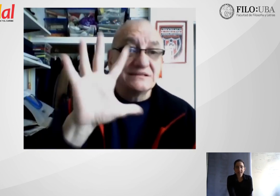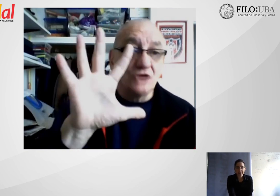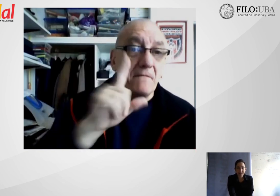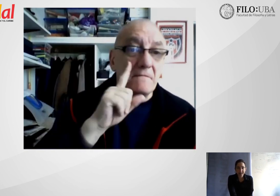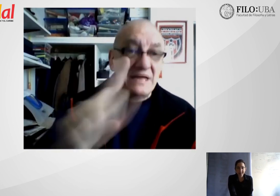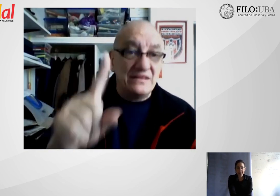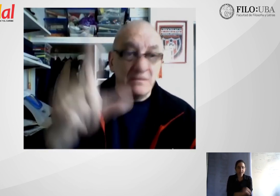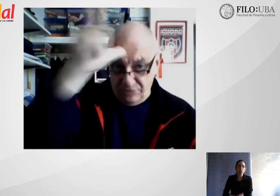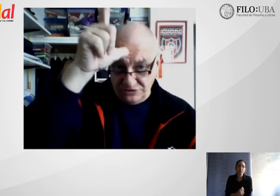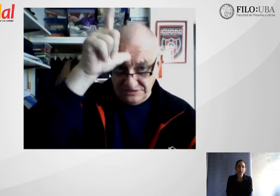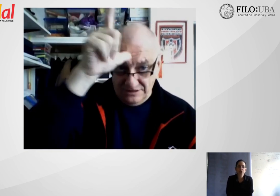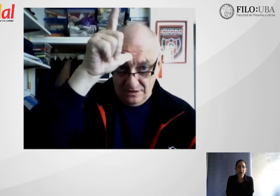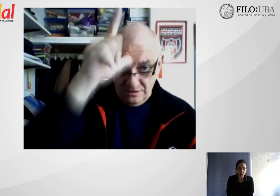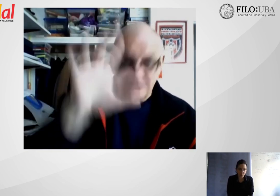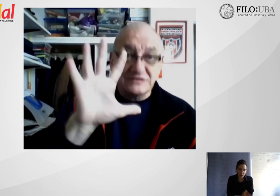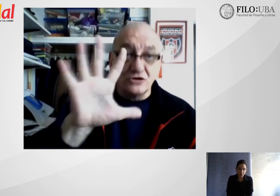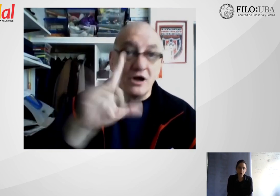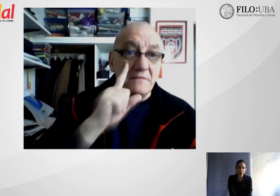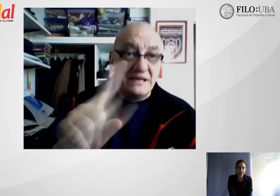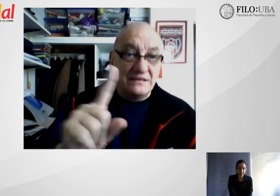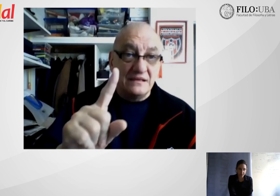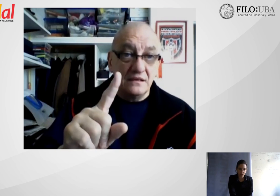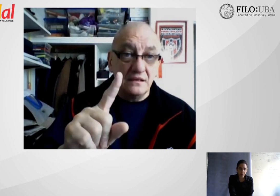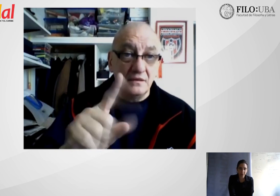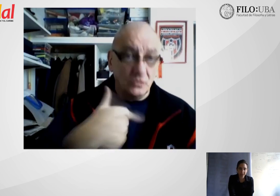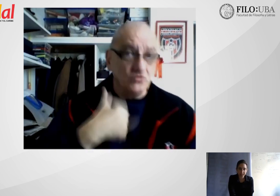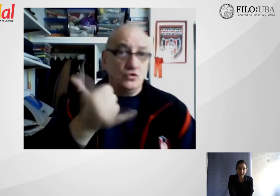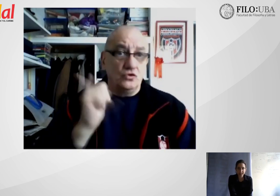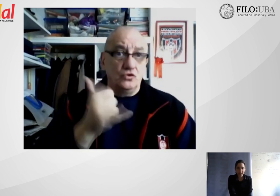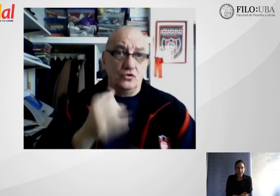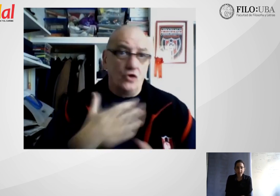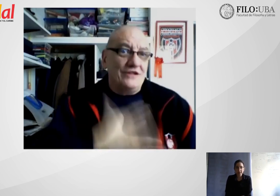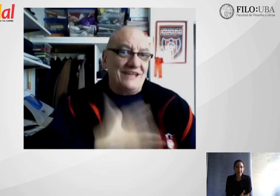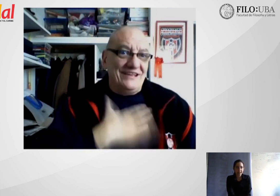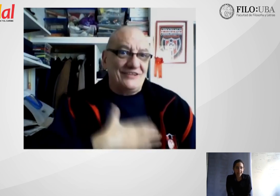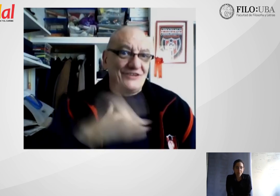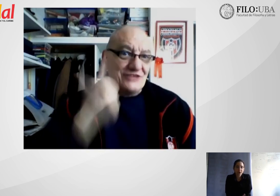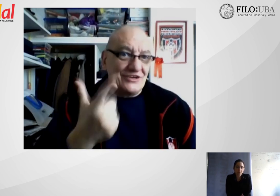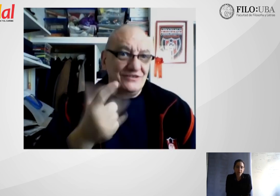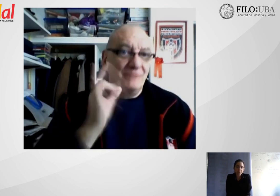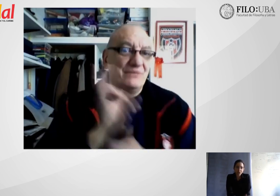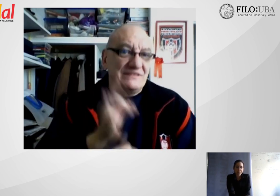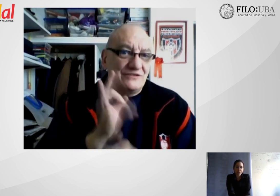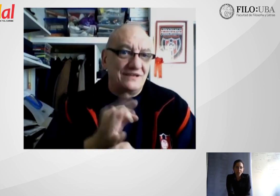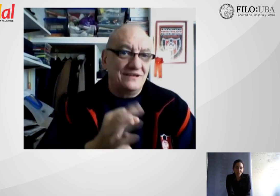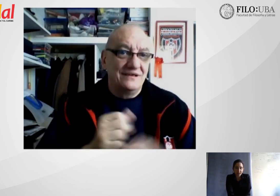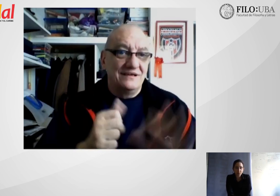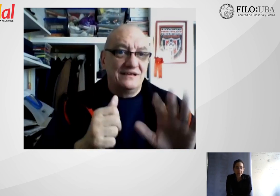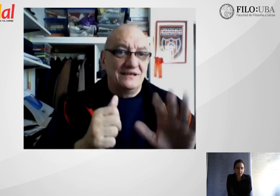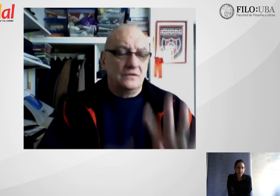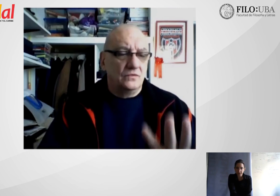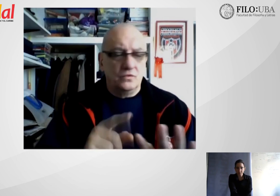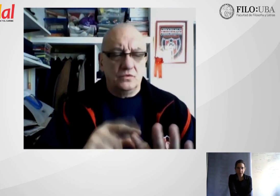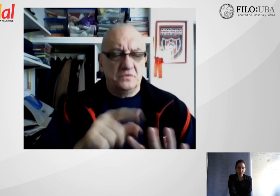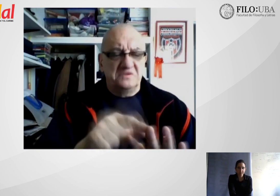Nosotros estuvimos en contacto como asociación con ese espacio, con la policía, y les dijimos que como asociación les íbamos a enseñar lengua